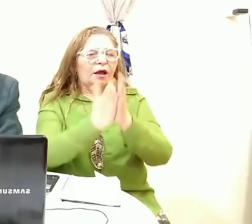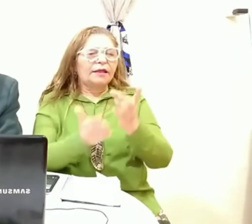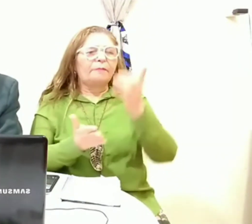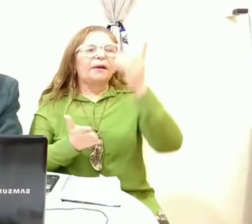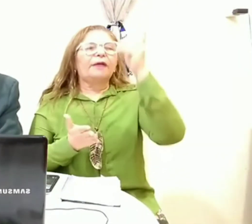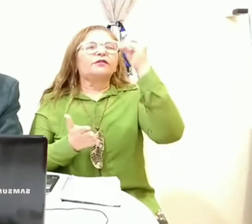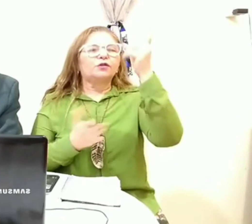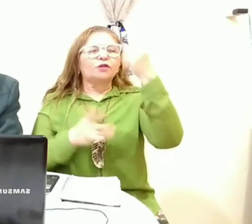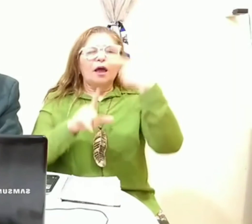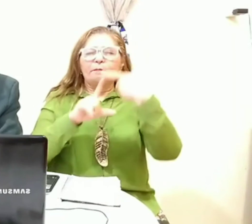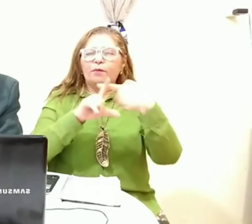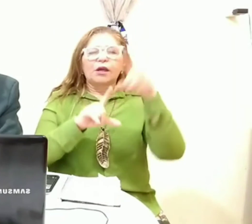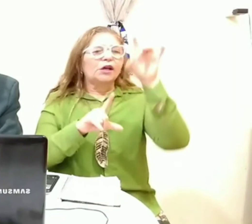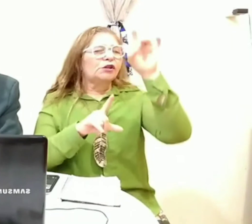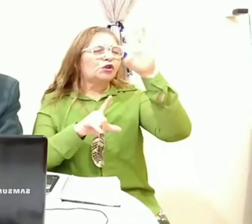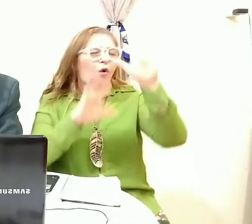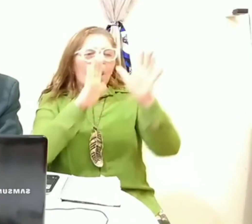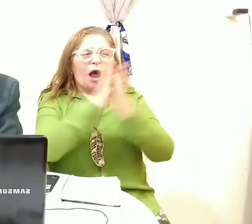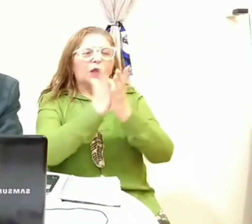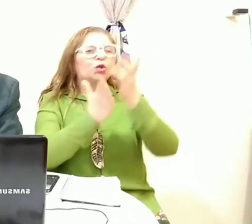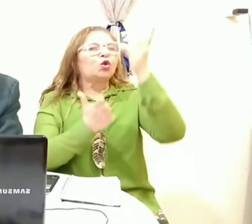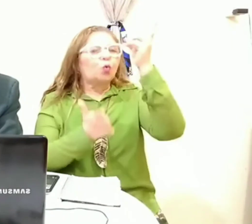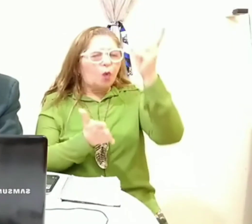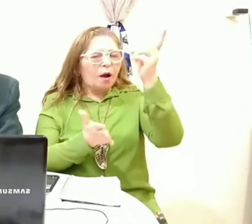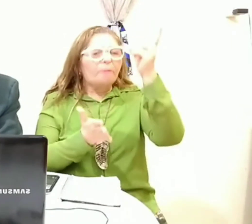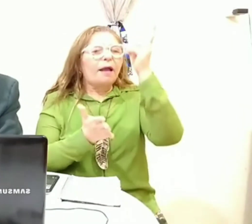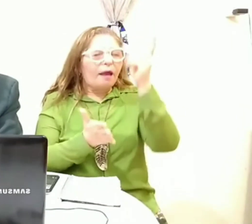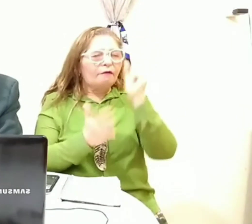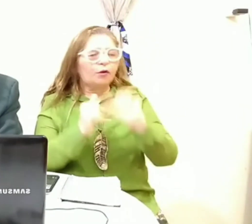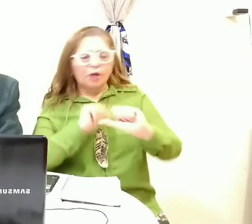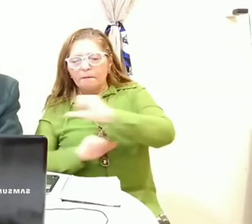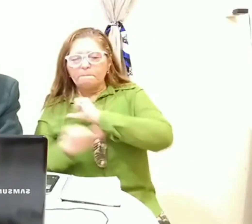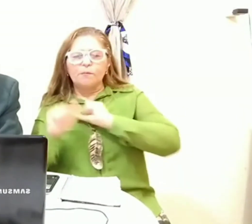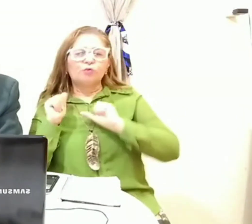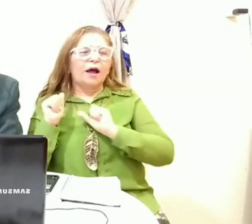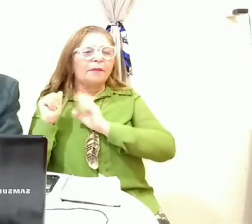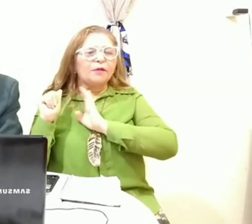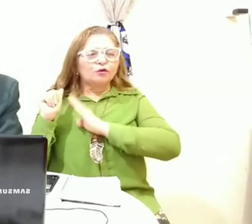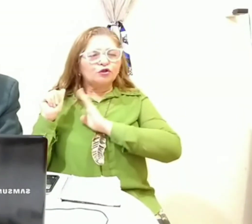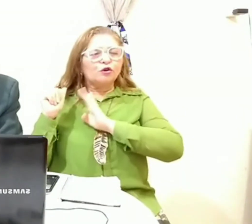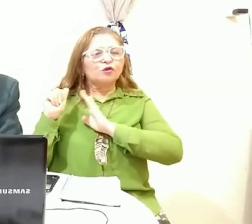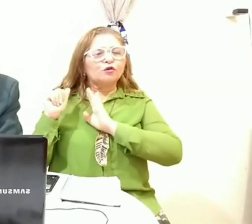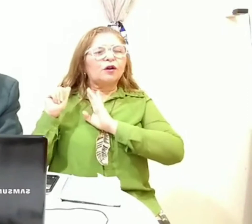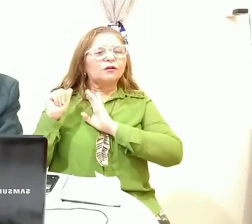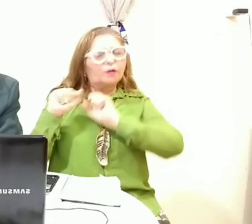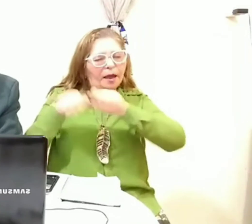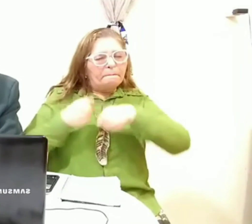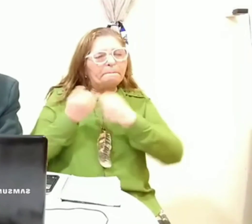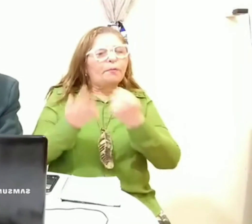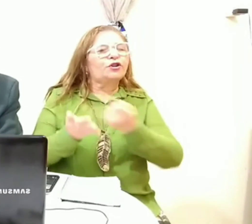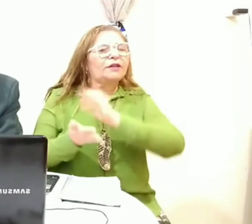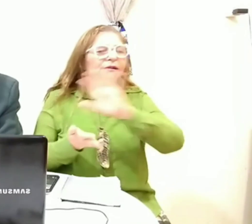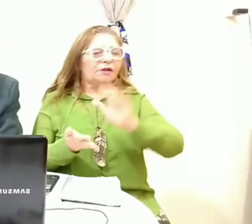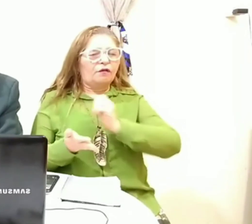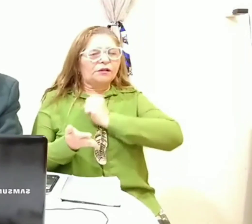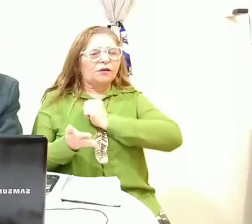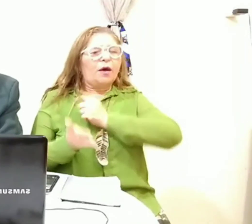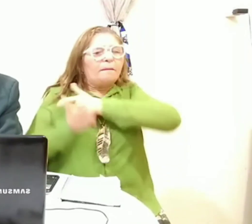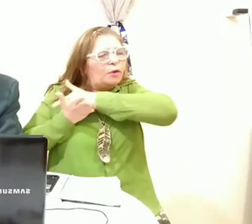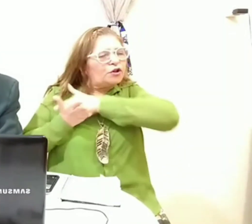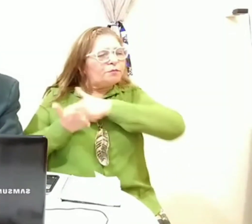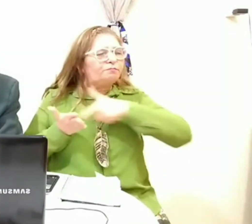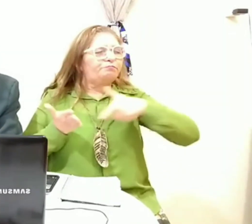é a Tua palavra que realmente muda, que transforma, que salva, que purifica e